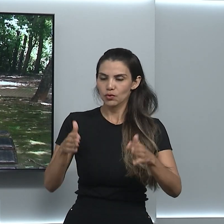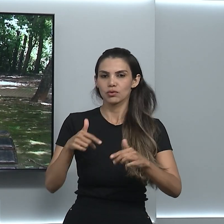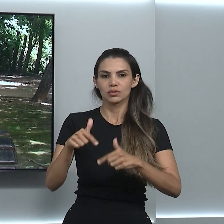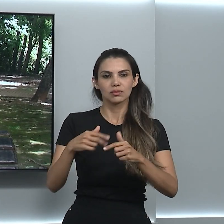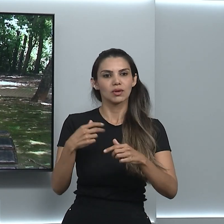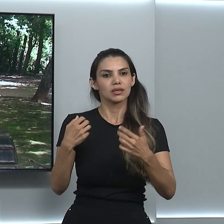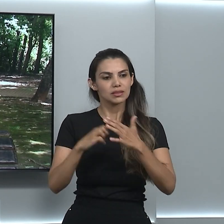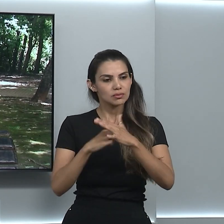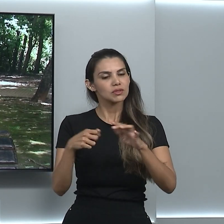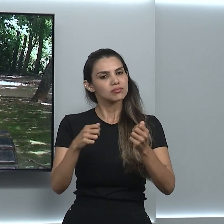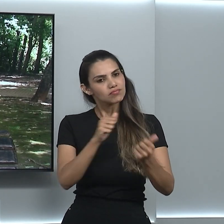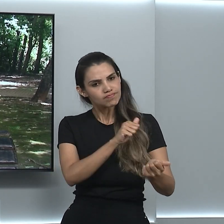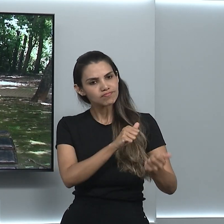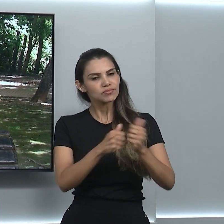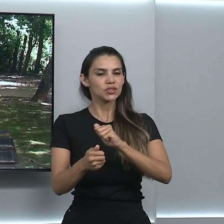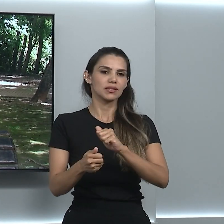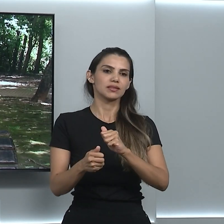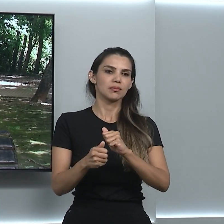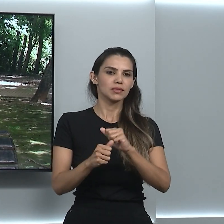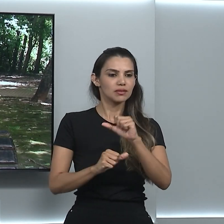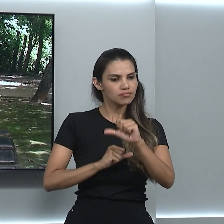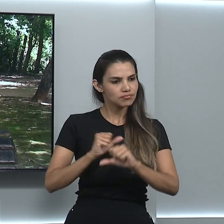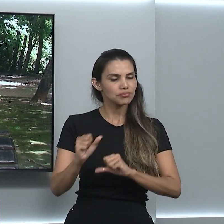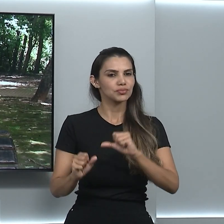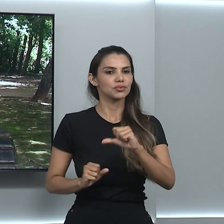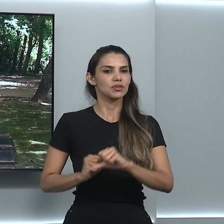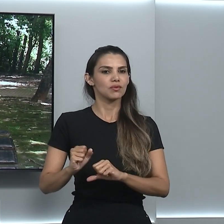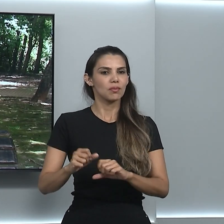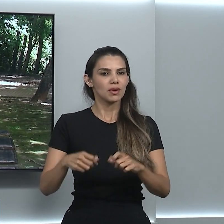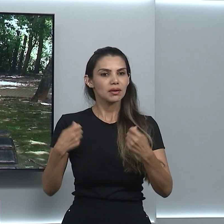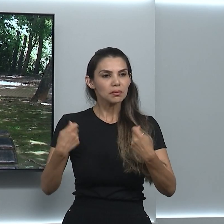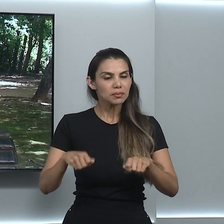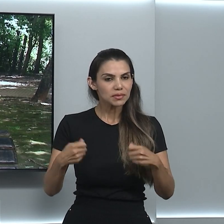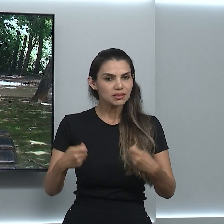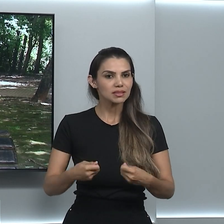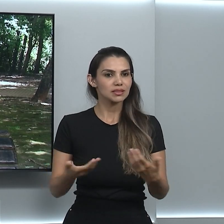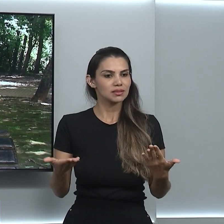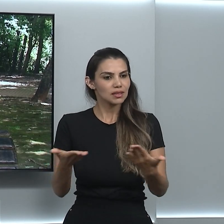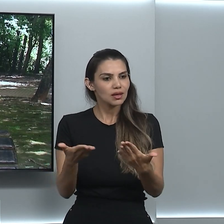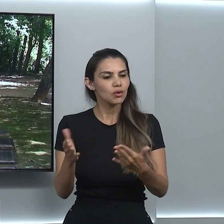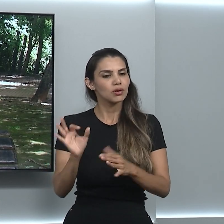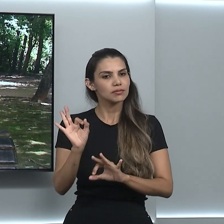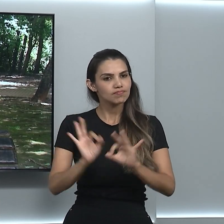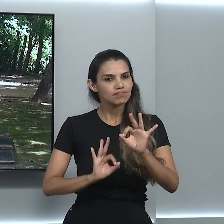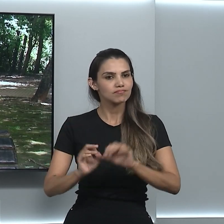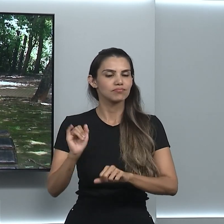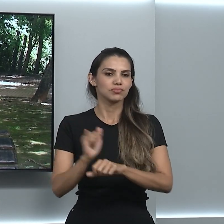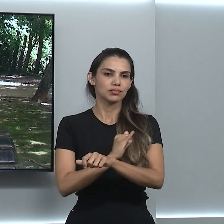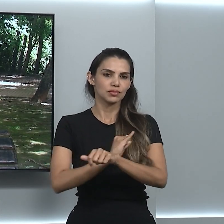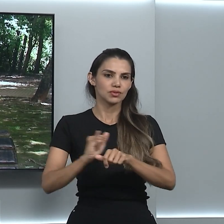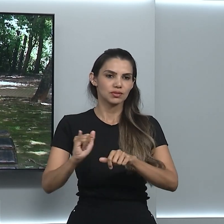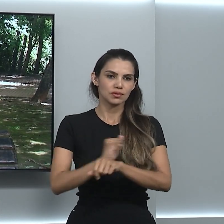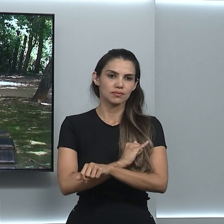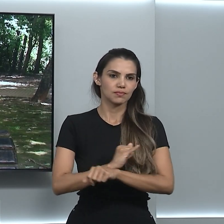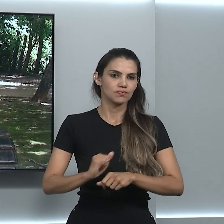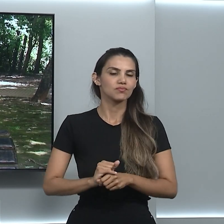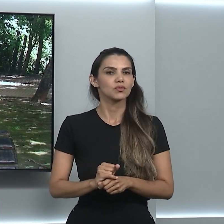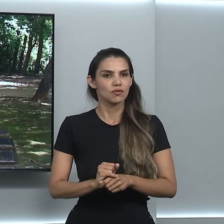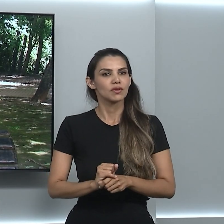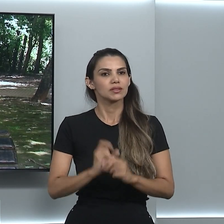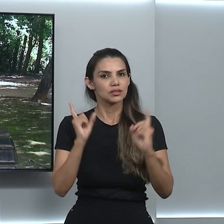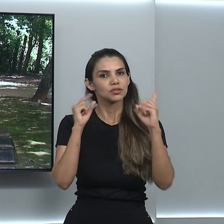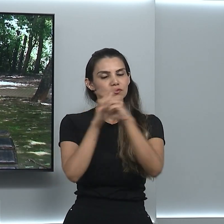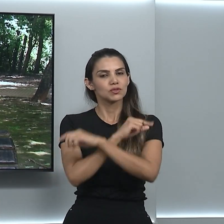não entenderem o que essa nova geração está pedindo, quais são as demandas dessa geração, o que a gente vai continuar tendo é isso.